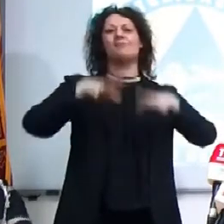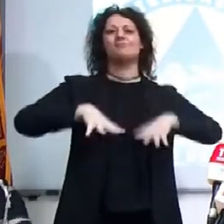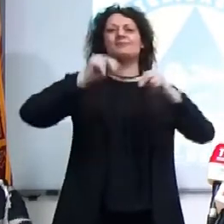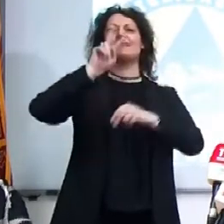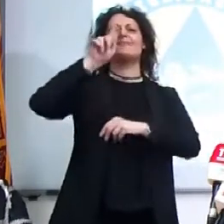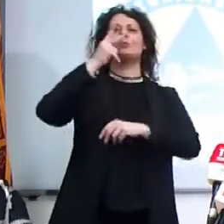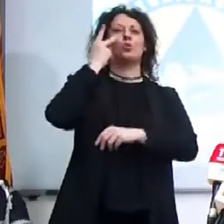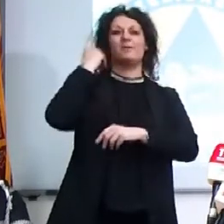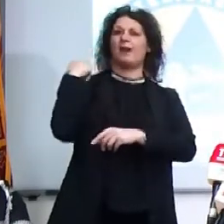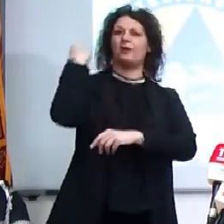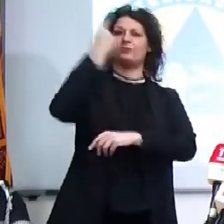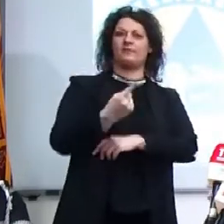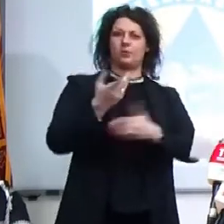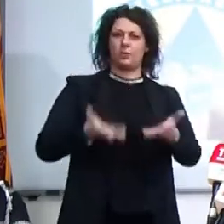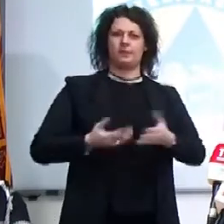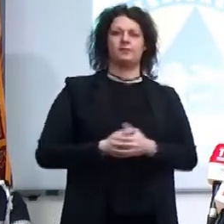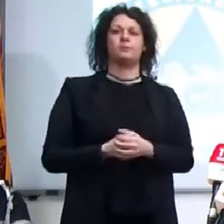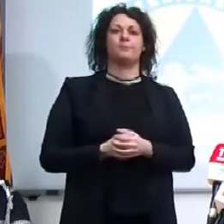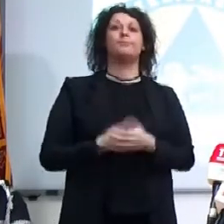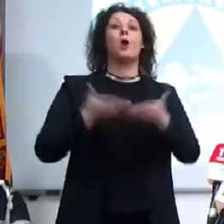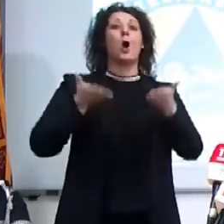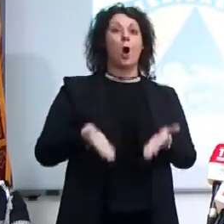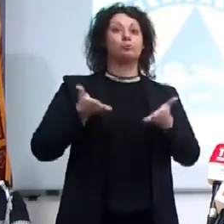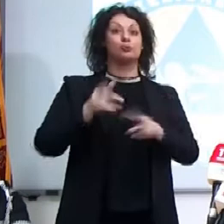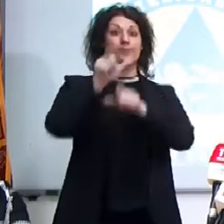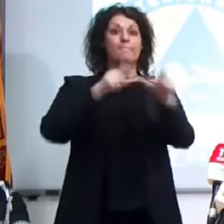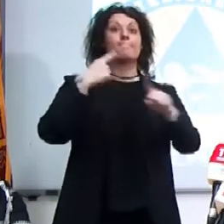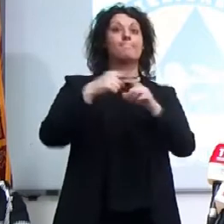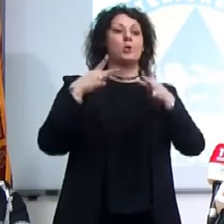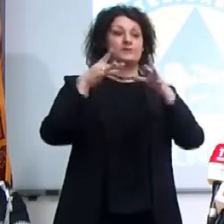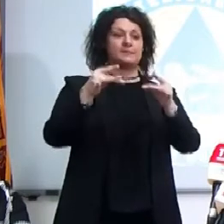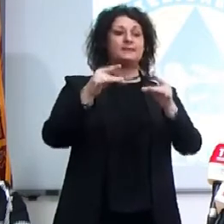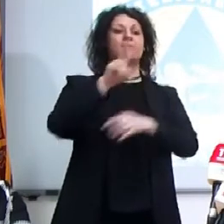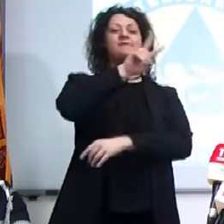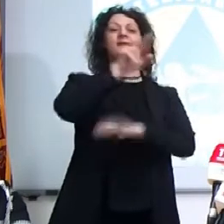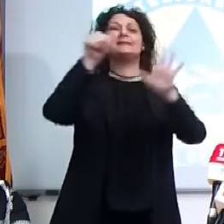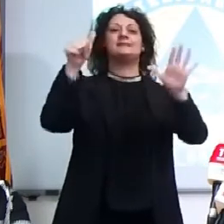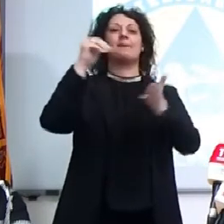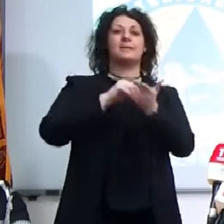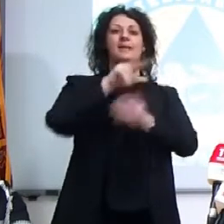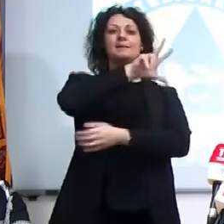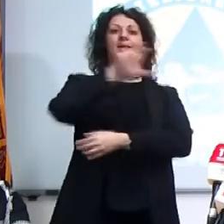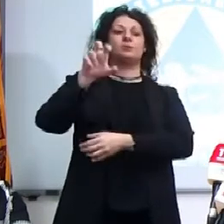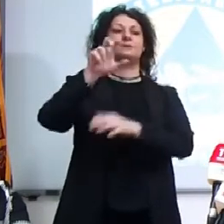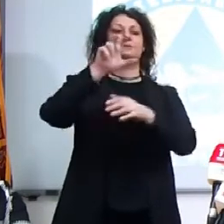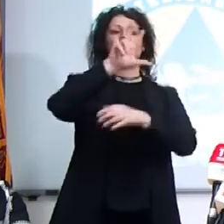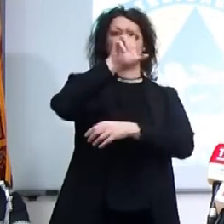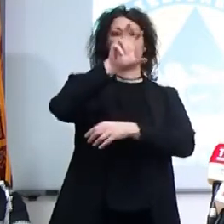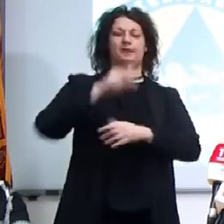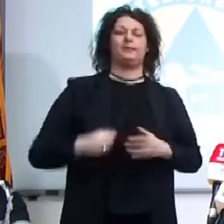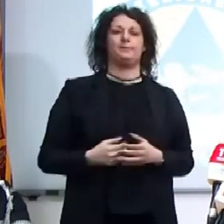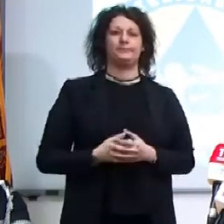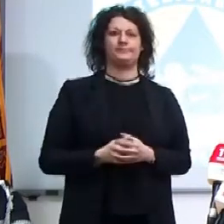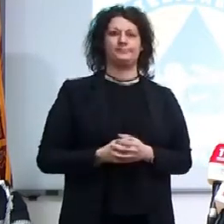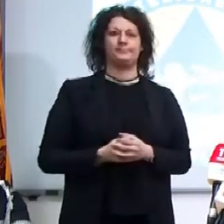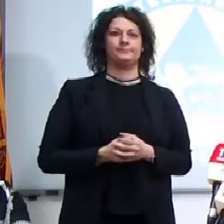ieri. Nelle terapie intensive i malati sono 181, meno 7 rispetto alle ultime 24 ore. I soggetti attualmente